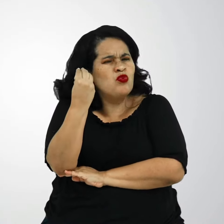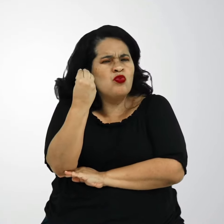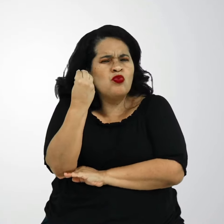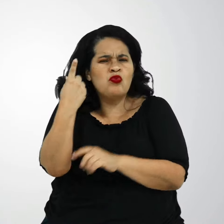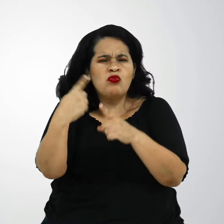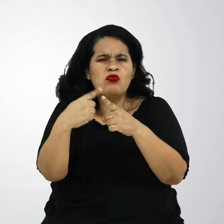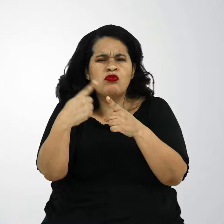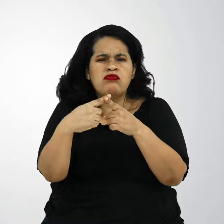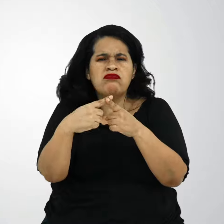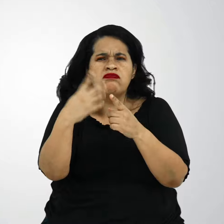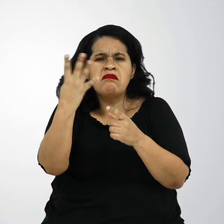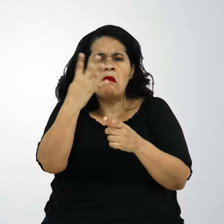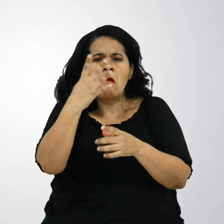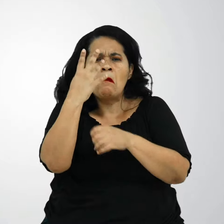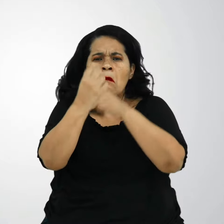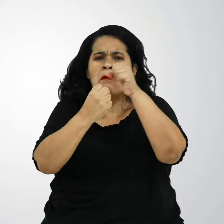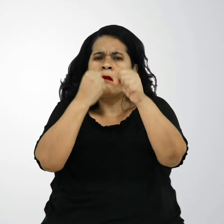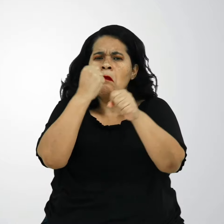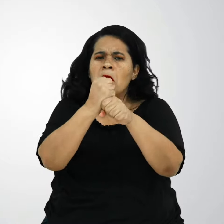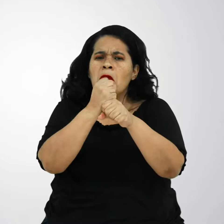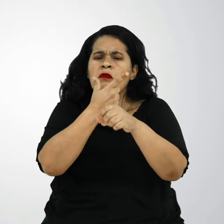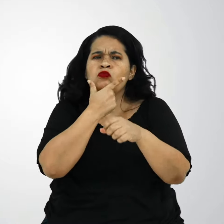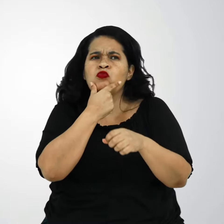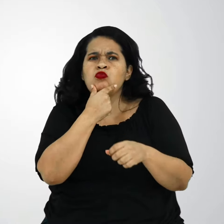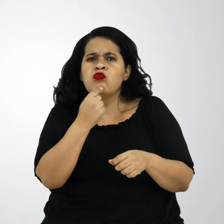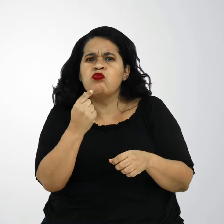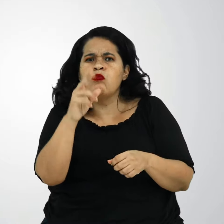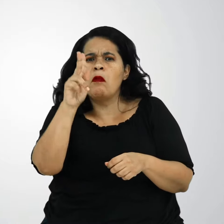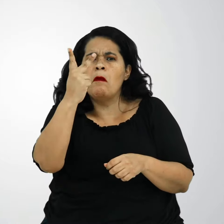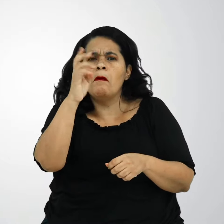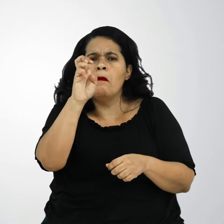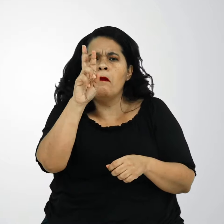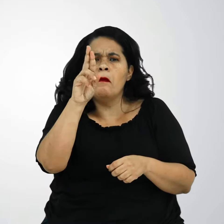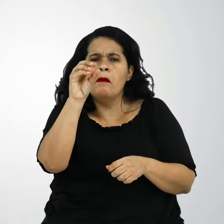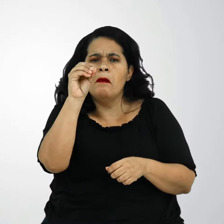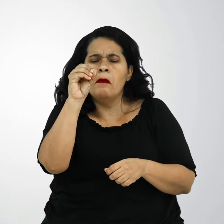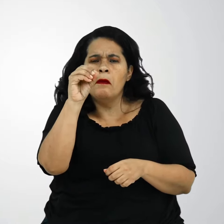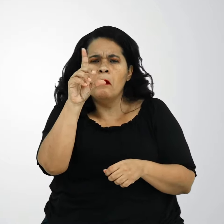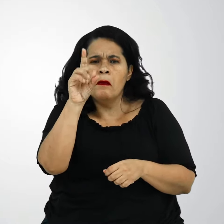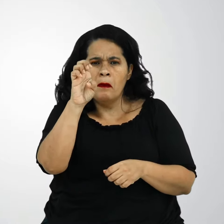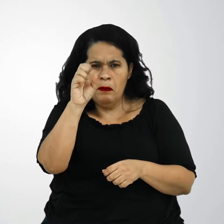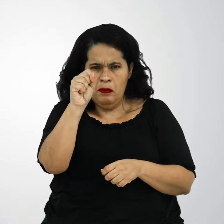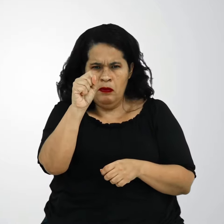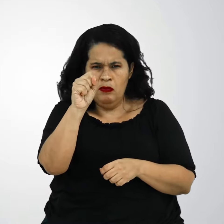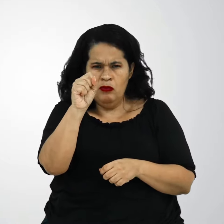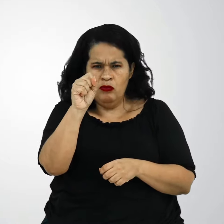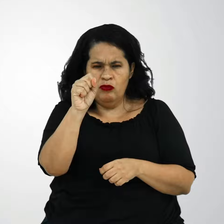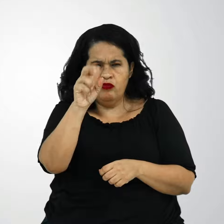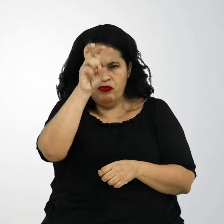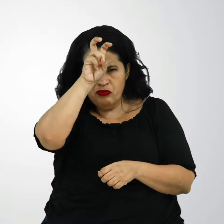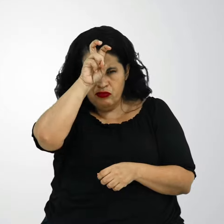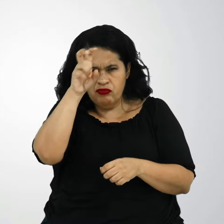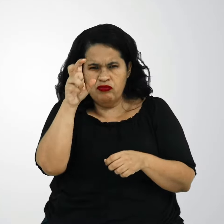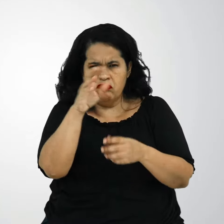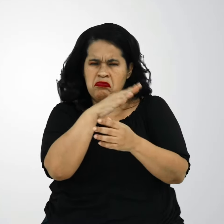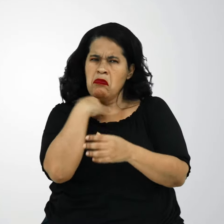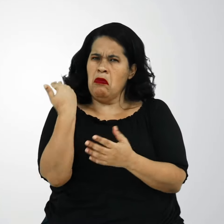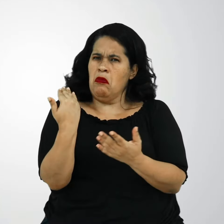já fazia 4 anos que Herodes o Grande estava morto quando isso aconteceu. E lá no Evangelho a gente vê que quando Jesus nasceu, os magos procuram